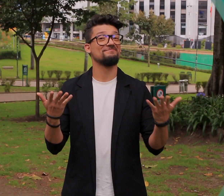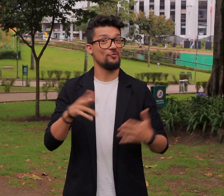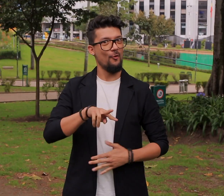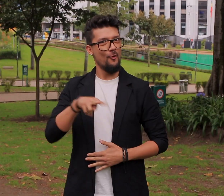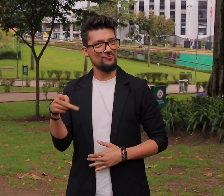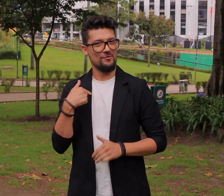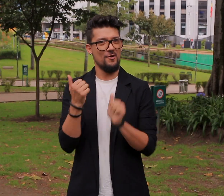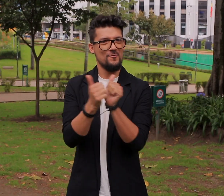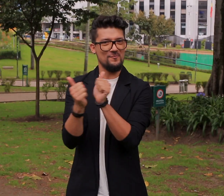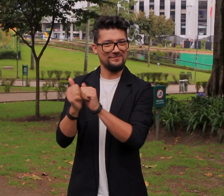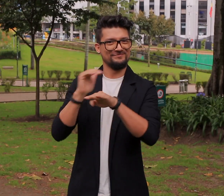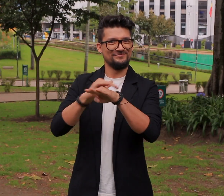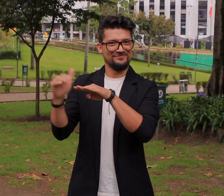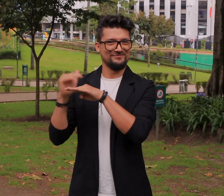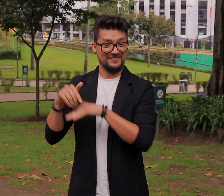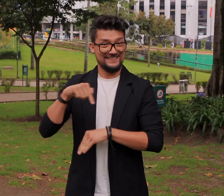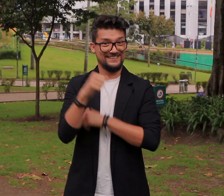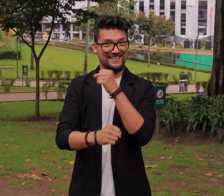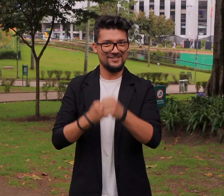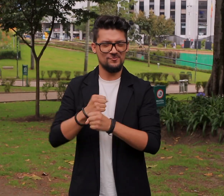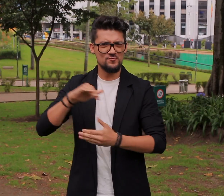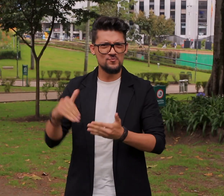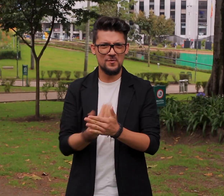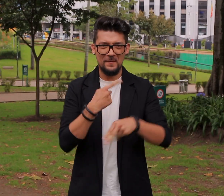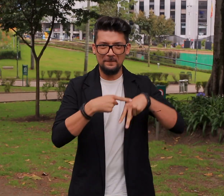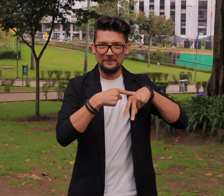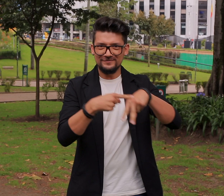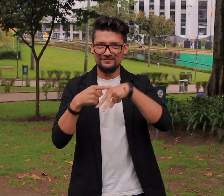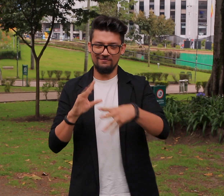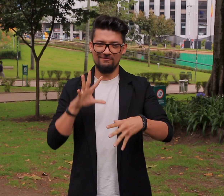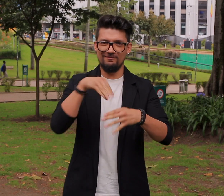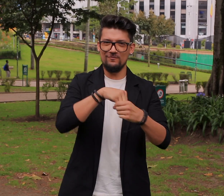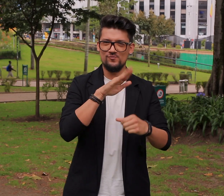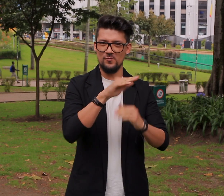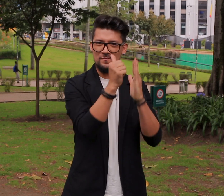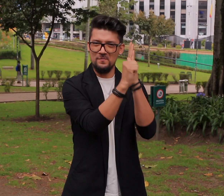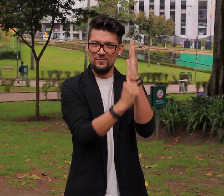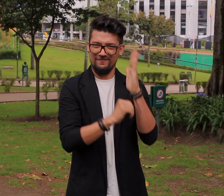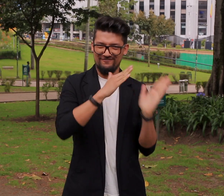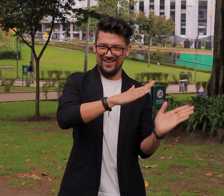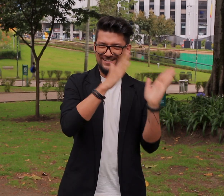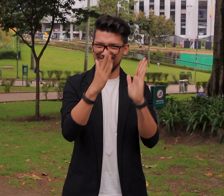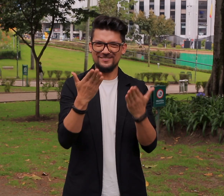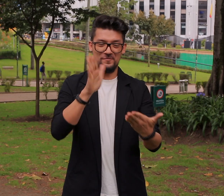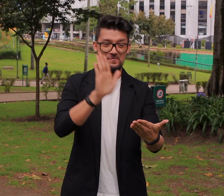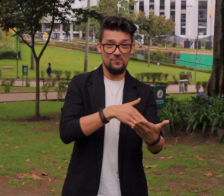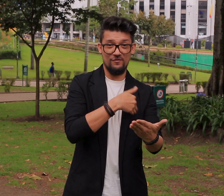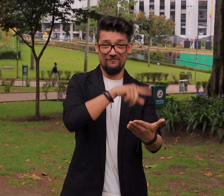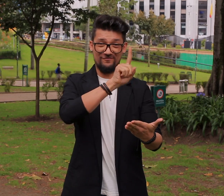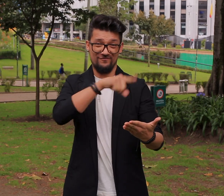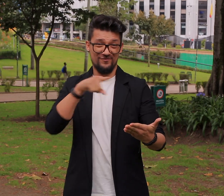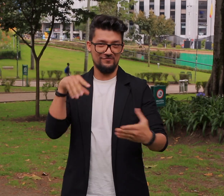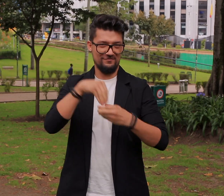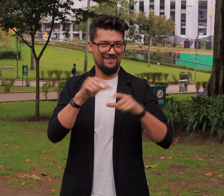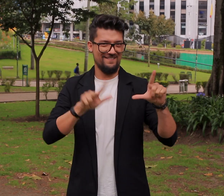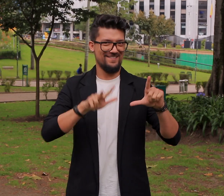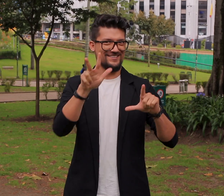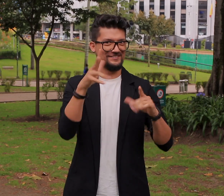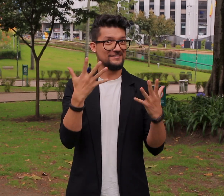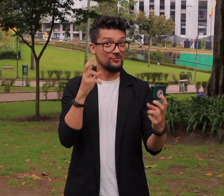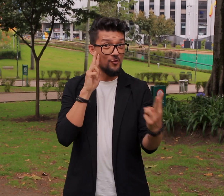el día de hoy tengo la compañía de dos personas muy especiales a quienes les quiero presentar